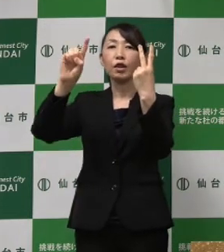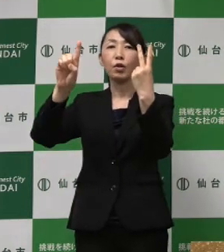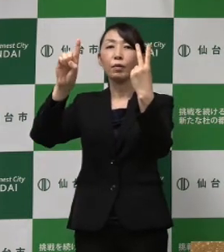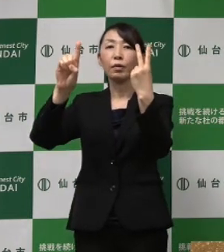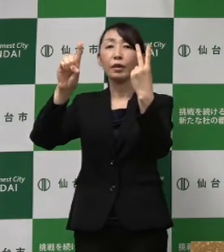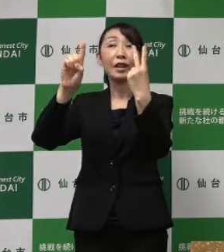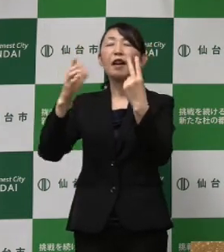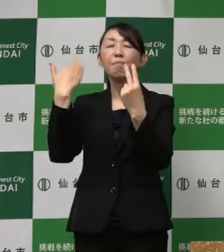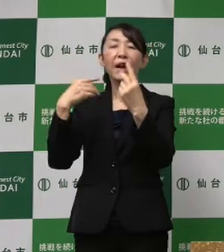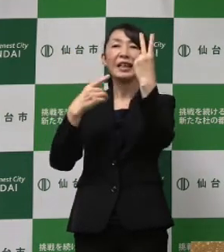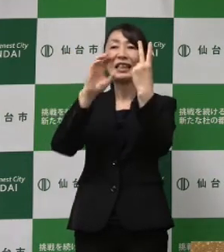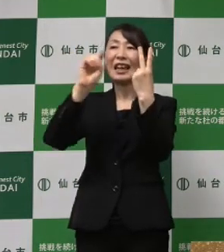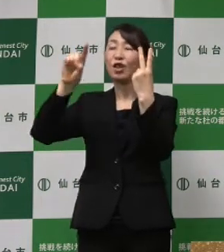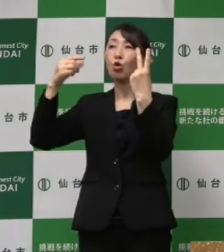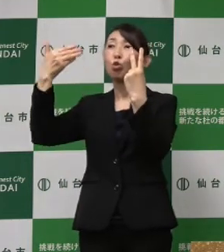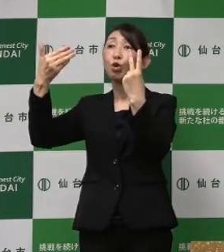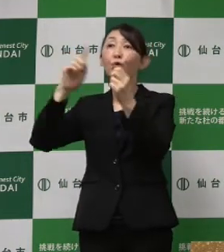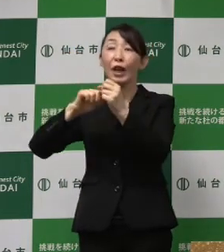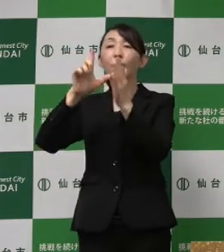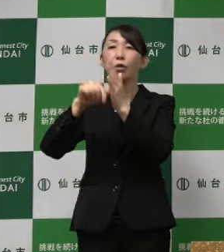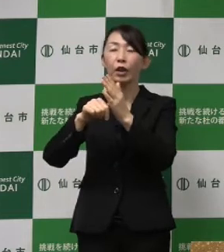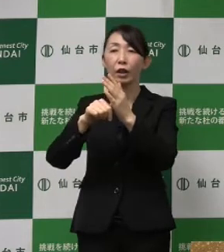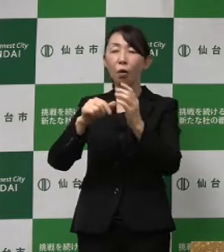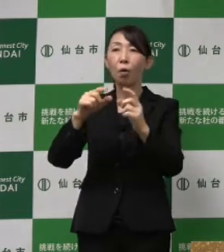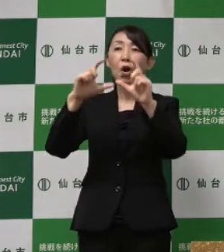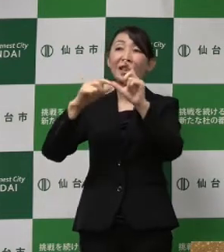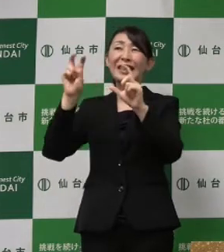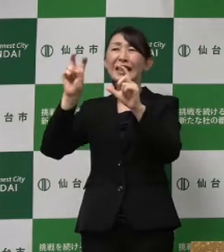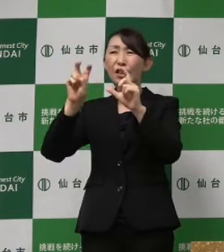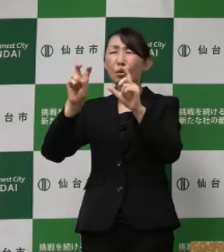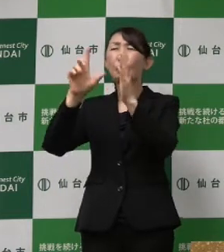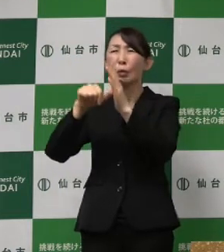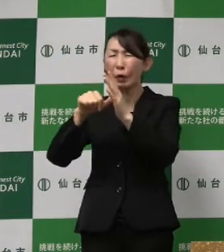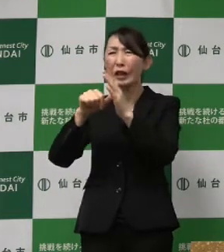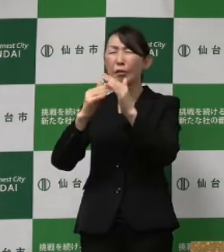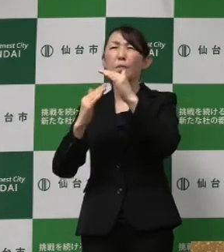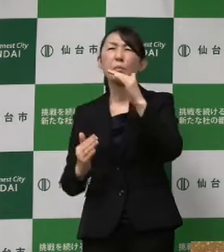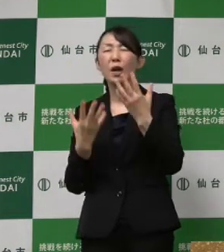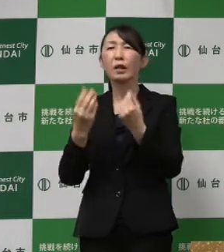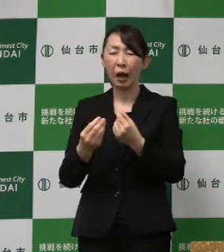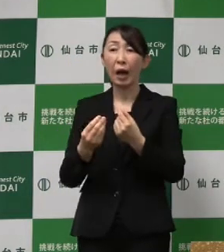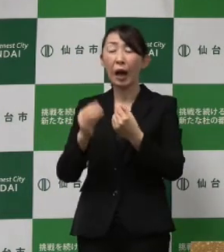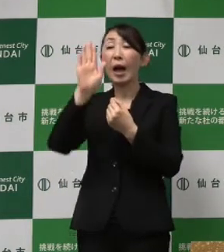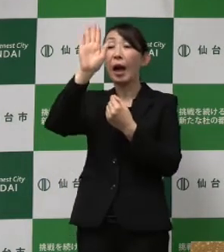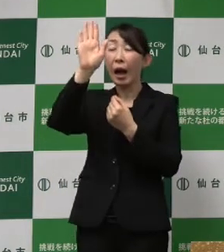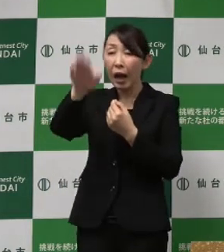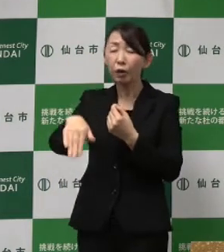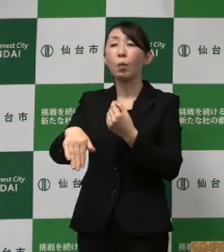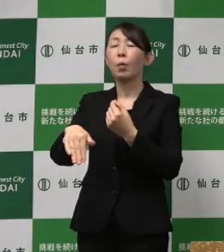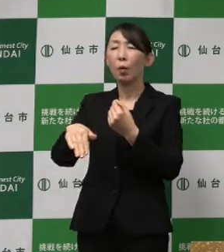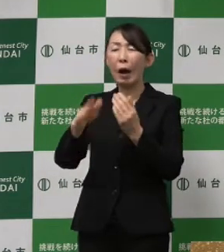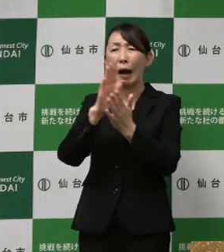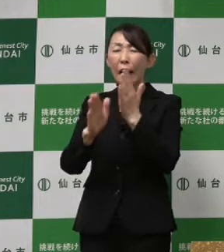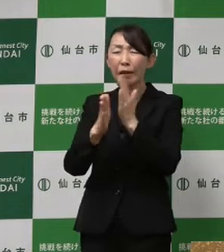選に漏れてしまったという、あれを踏まえてですね、内部で検証もされたんだと思うんですけれども、今回の